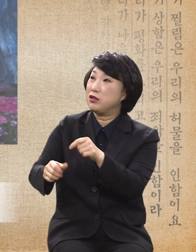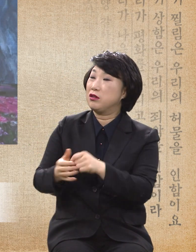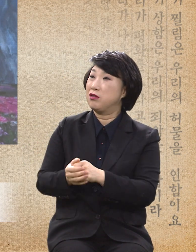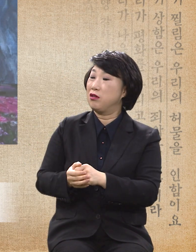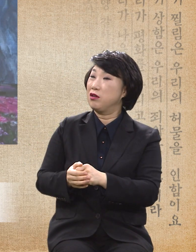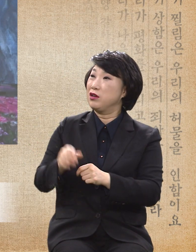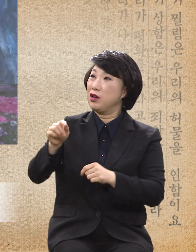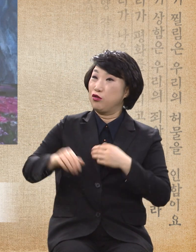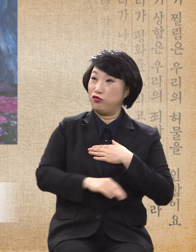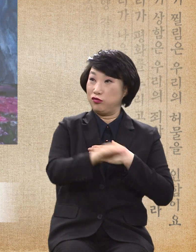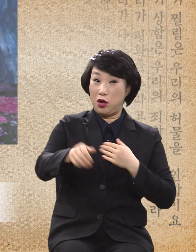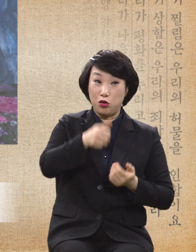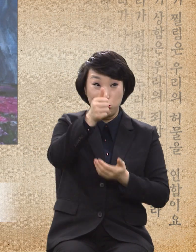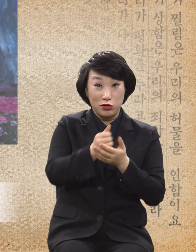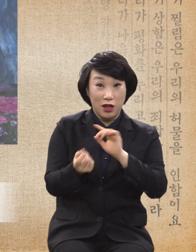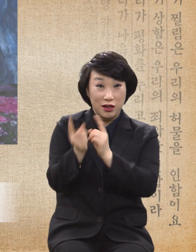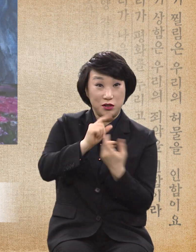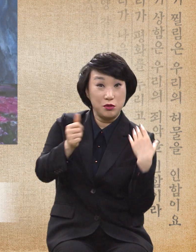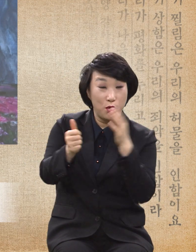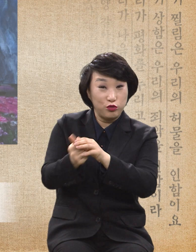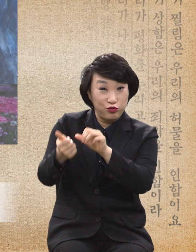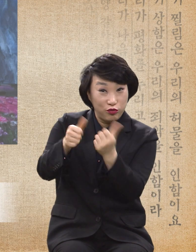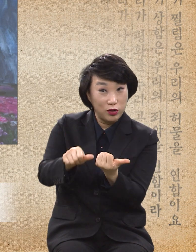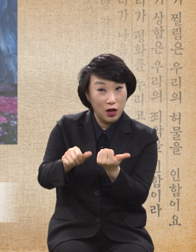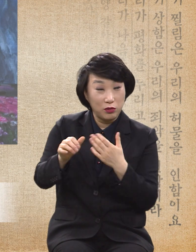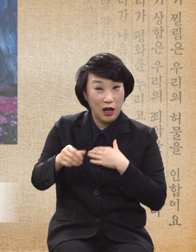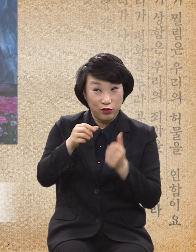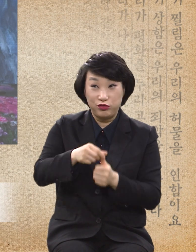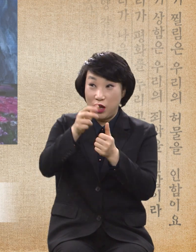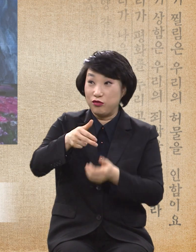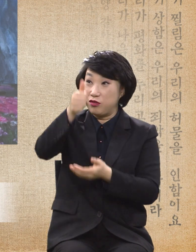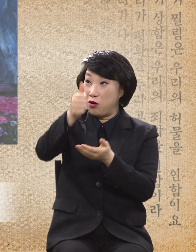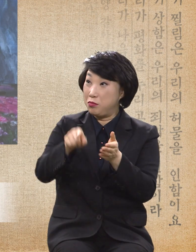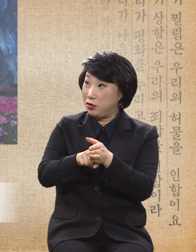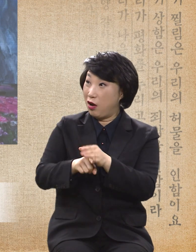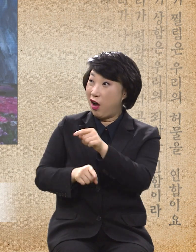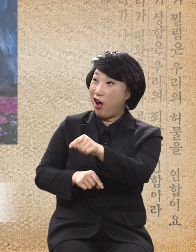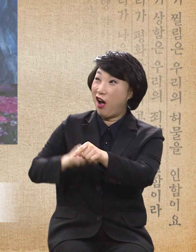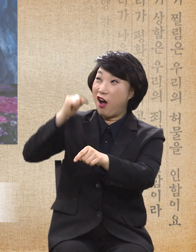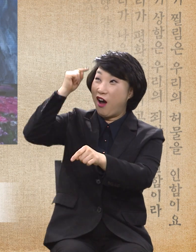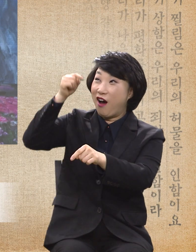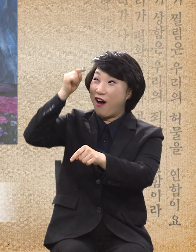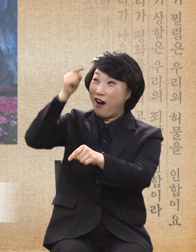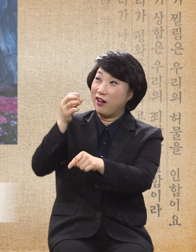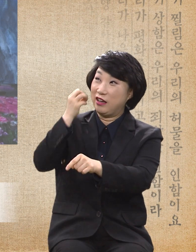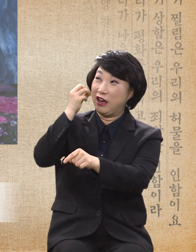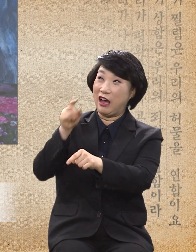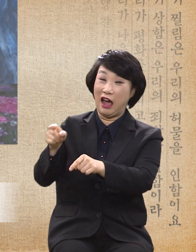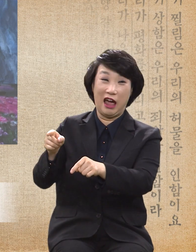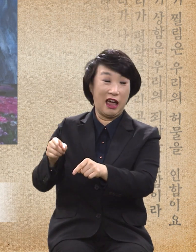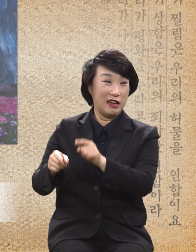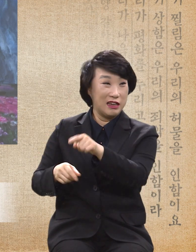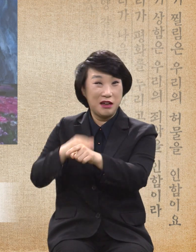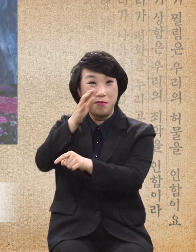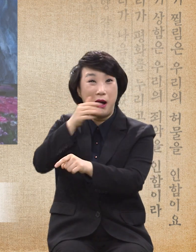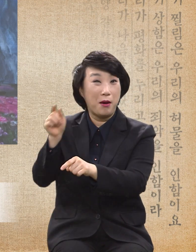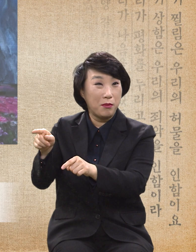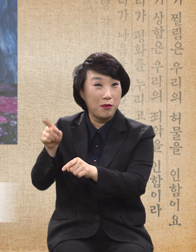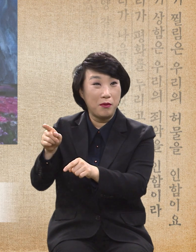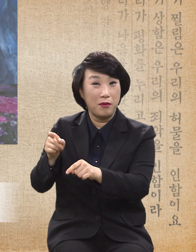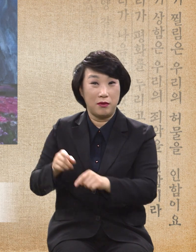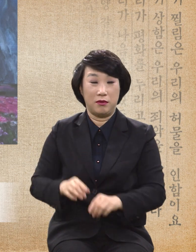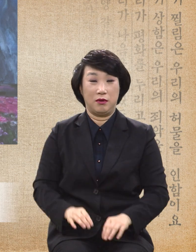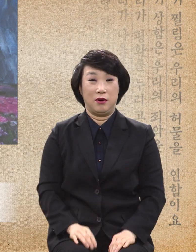저를, 우리 죄를 짊어지고 죽었다고 구세주라고 믿는 저런 미련한 것들, 저런 바보 같은